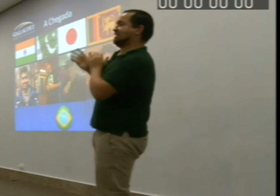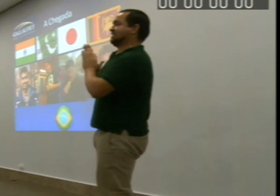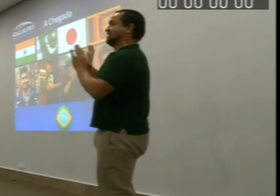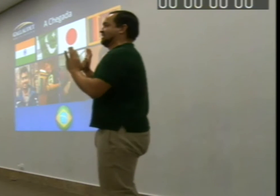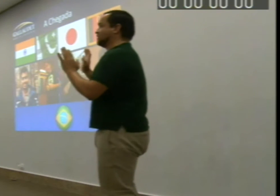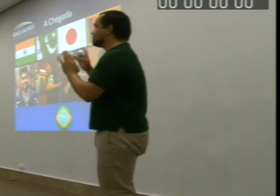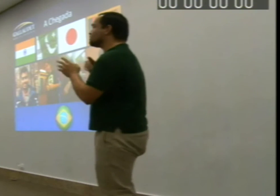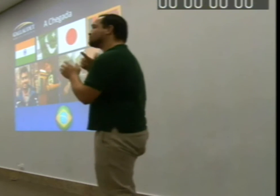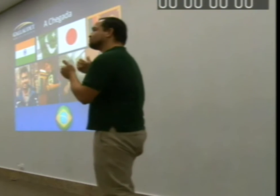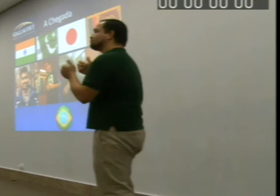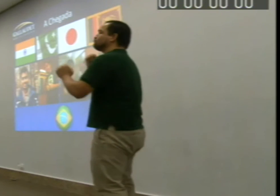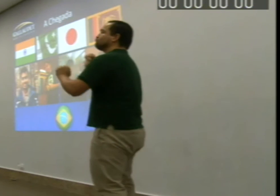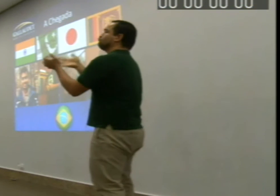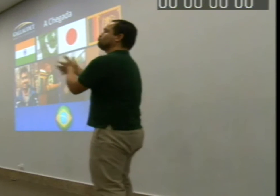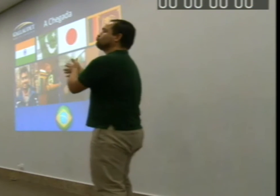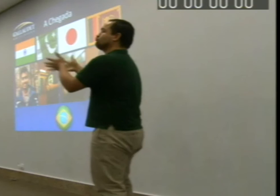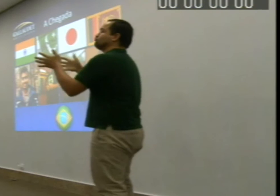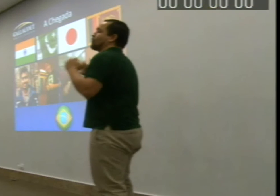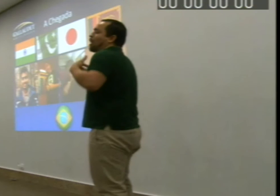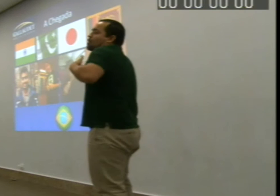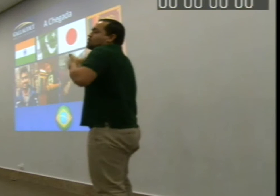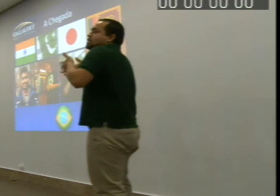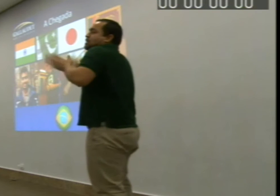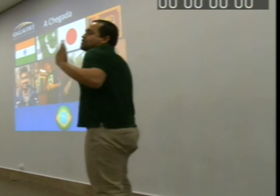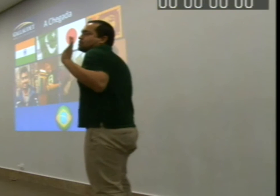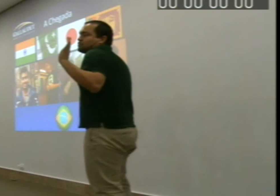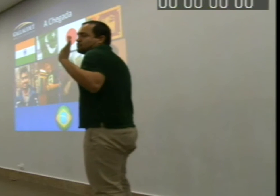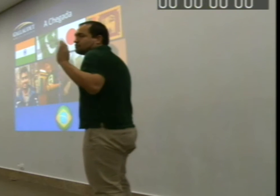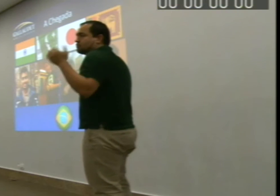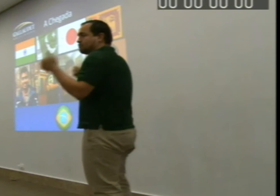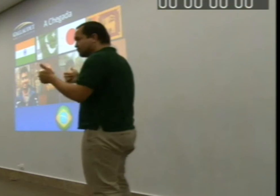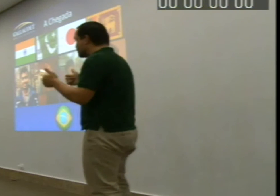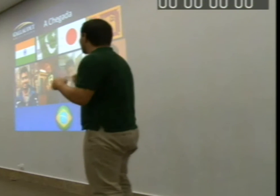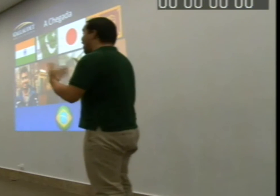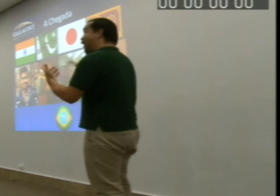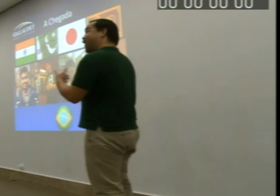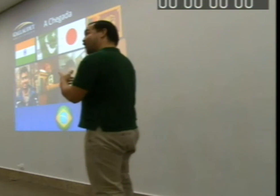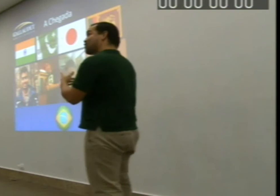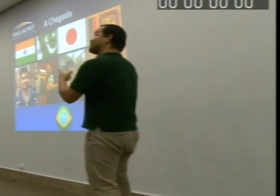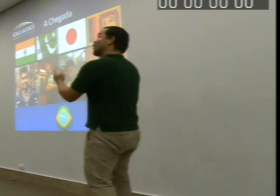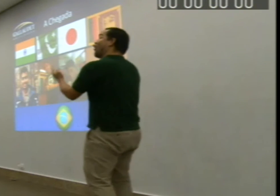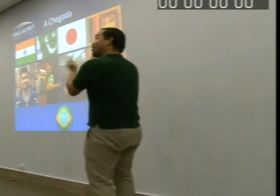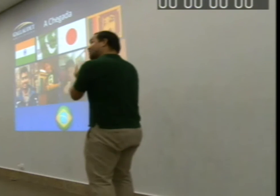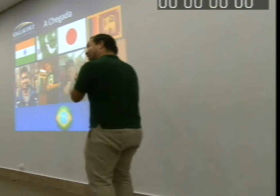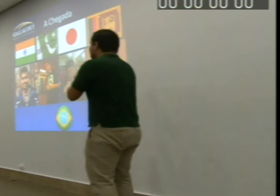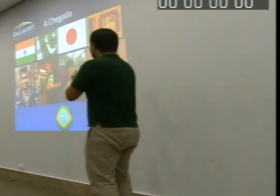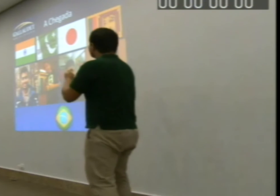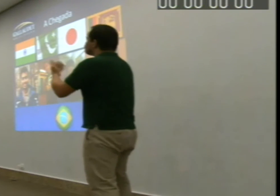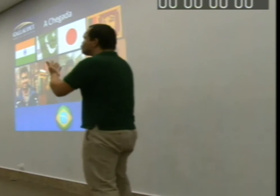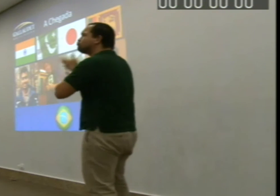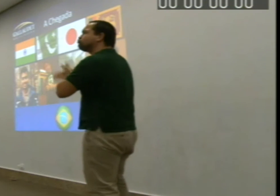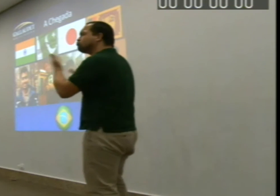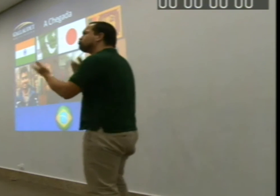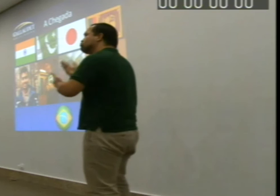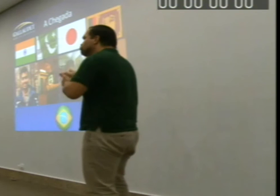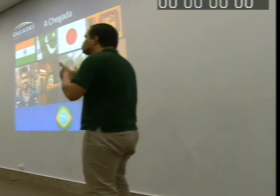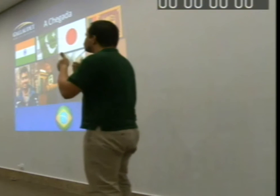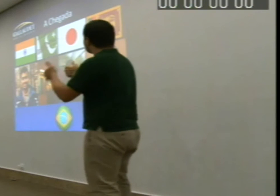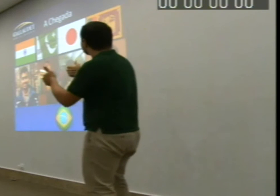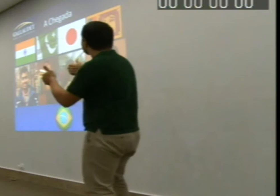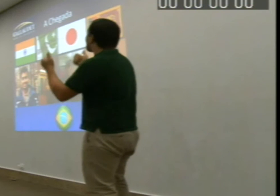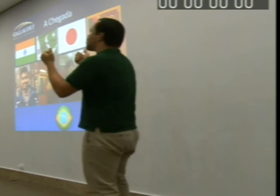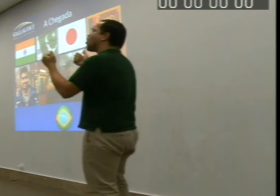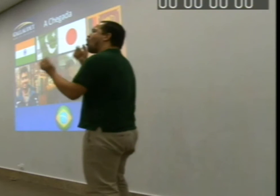preso ou você afastam não todo mundo sinaliza eu sinalizava também então eu encontrei nós